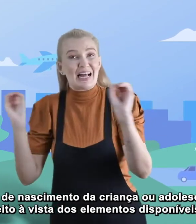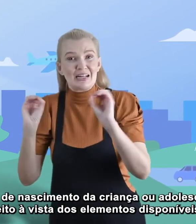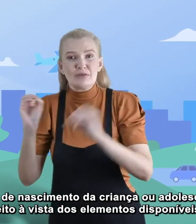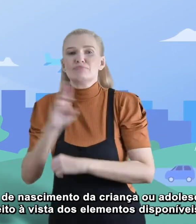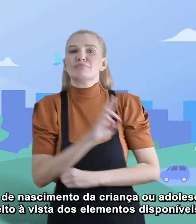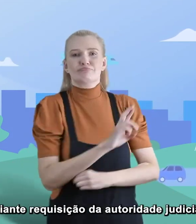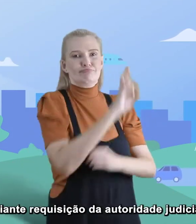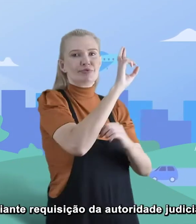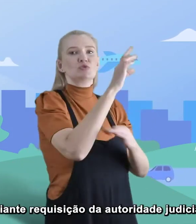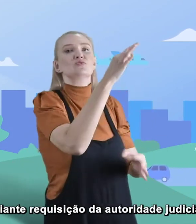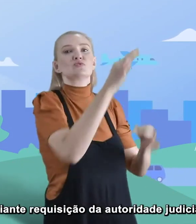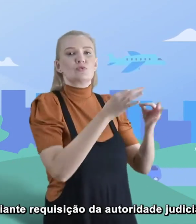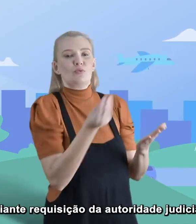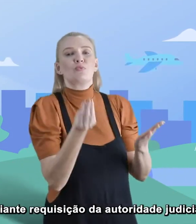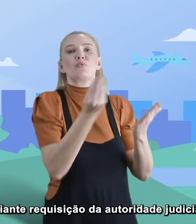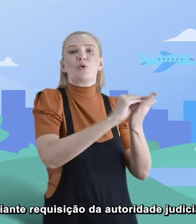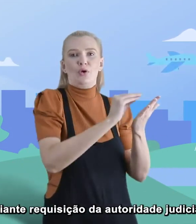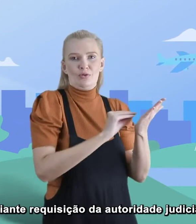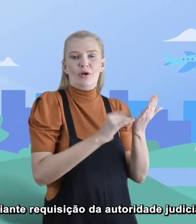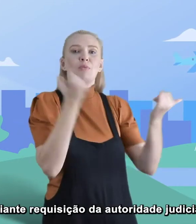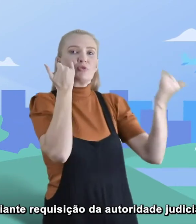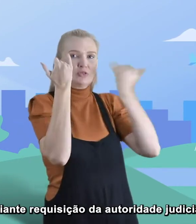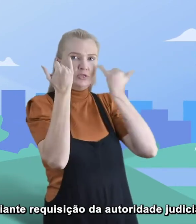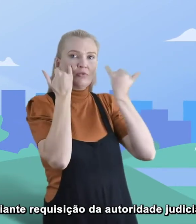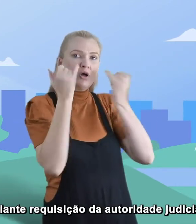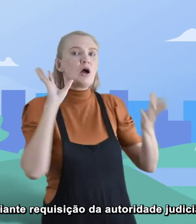disponíveis, mediante requisição da autoridade judiciária.